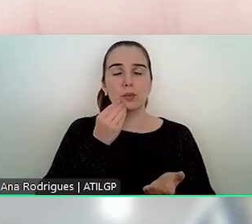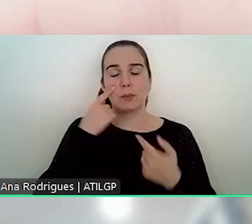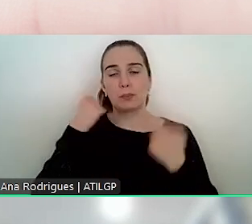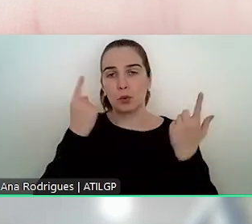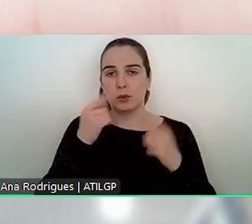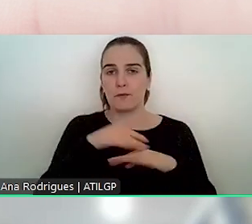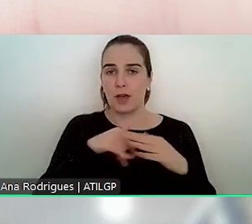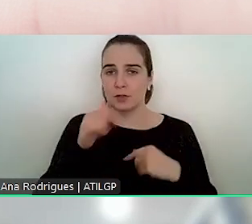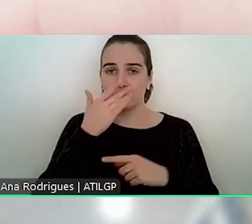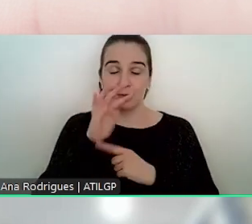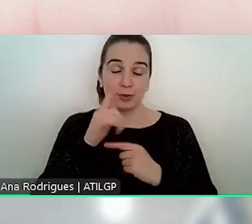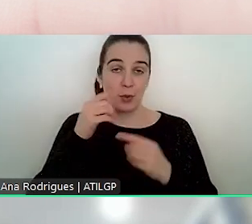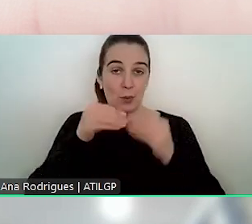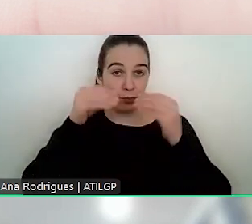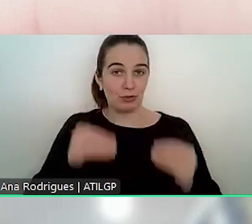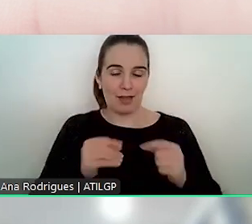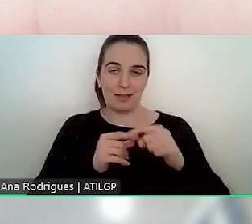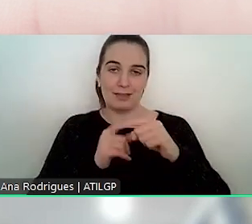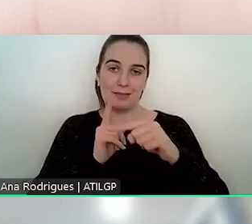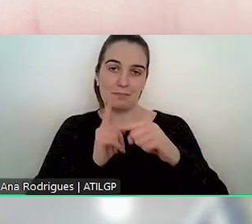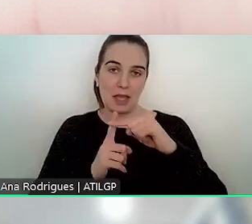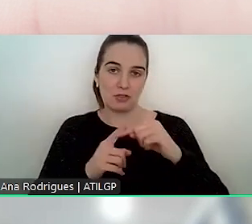portal Mais Transparência.